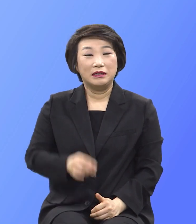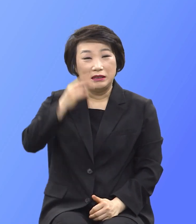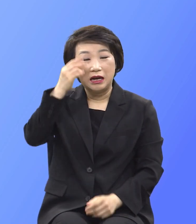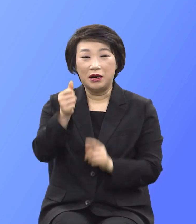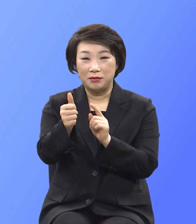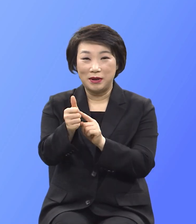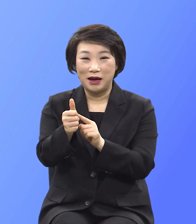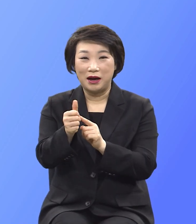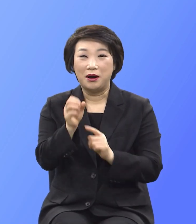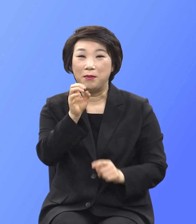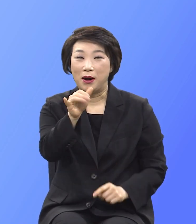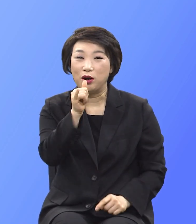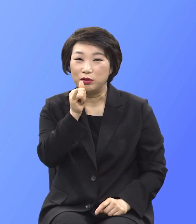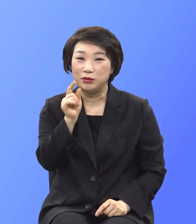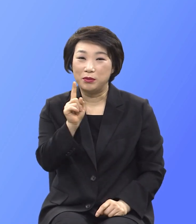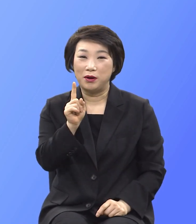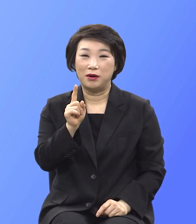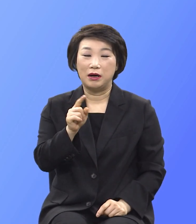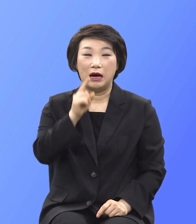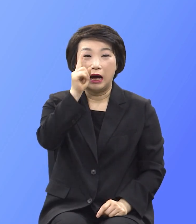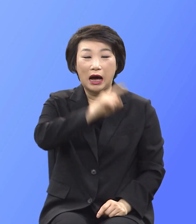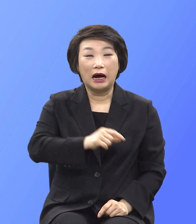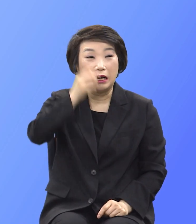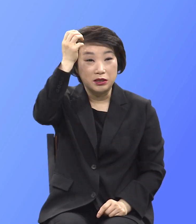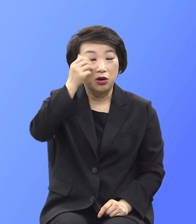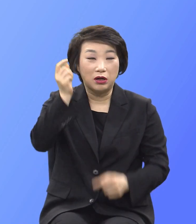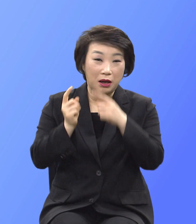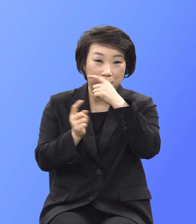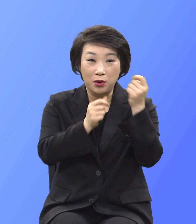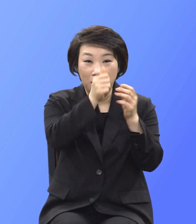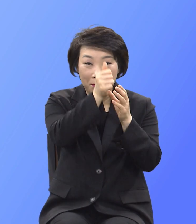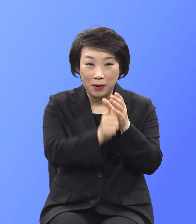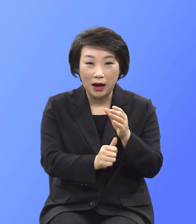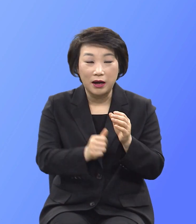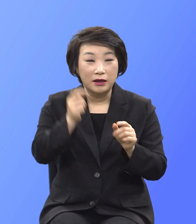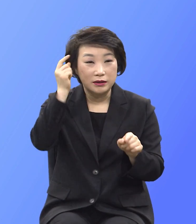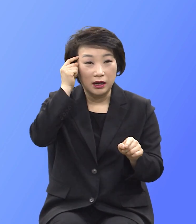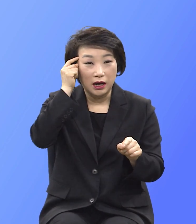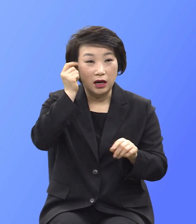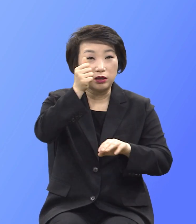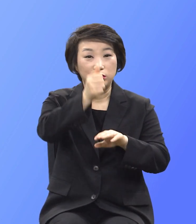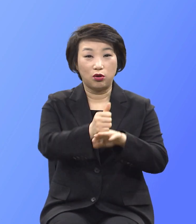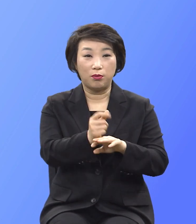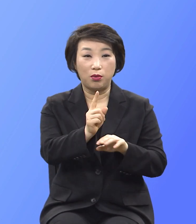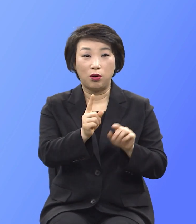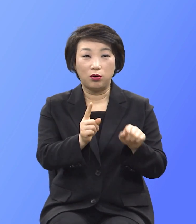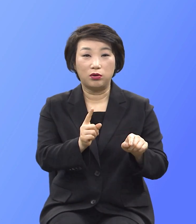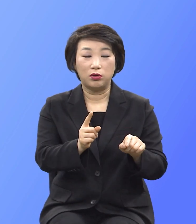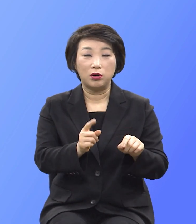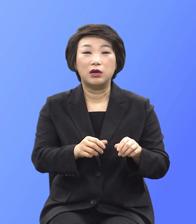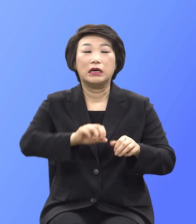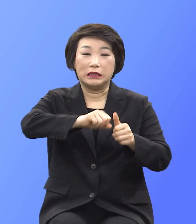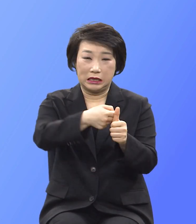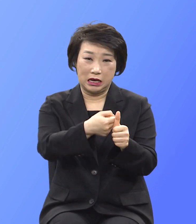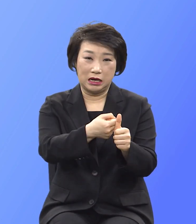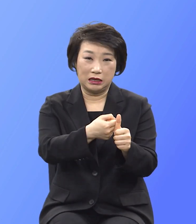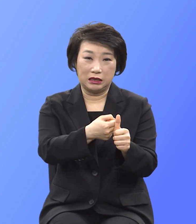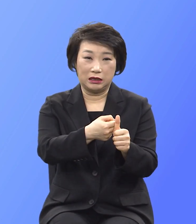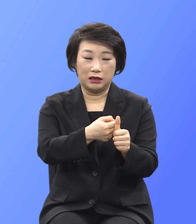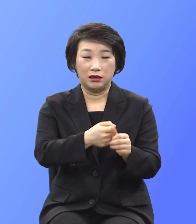예레미야는 말했어요. 악한 영의 미혹된 생각의 결과는